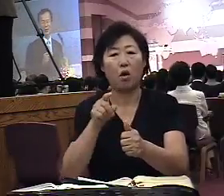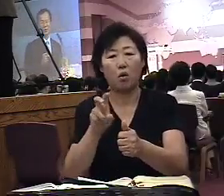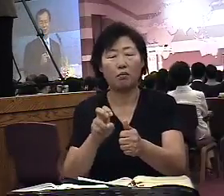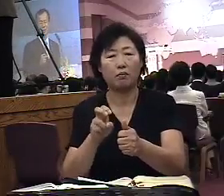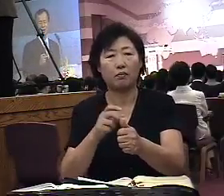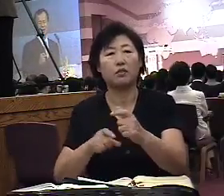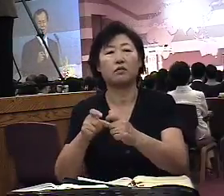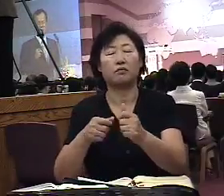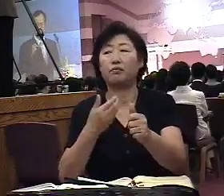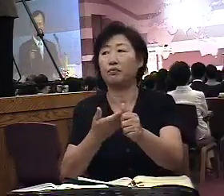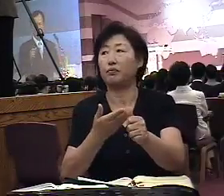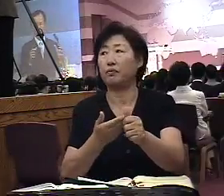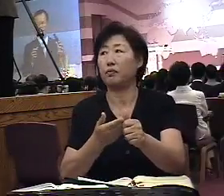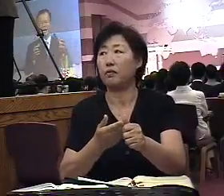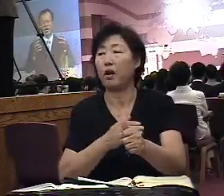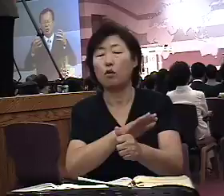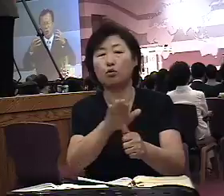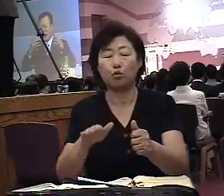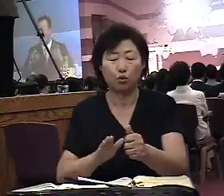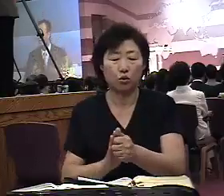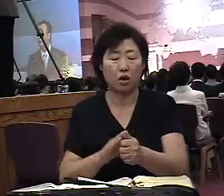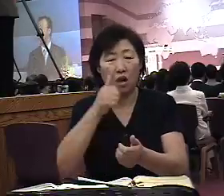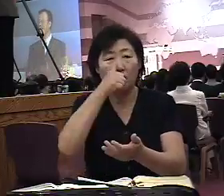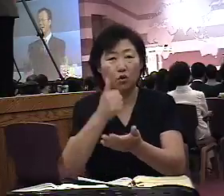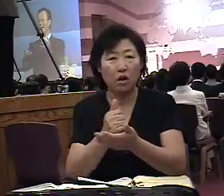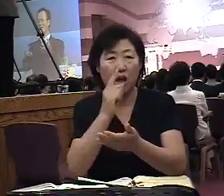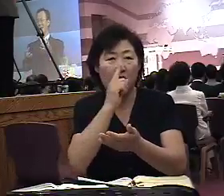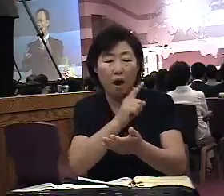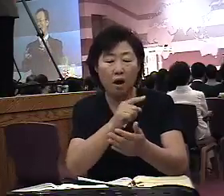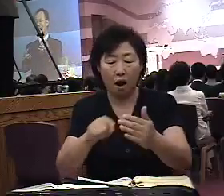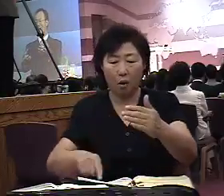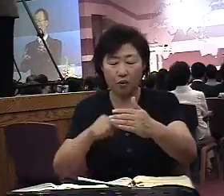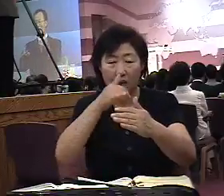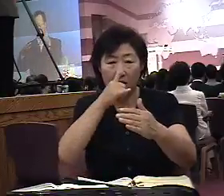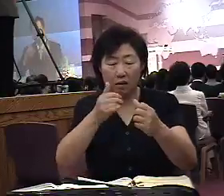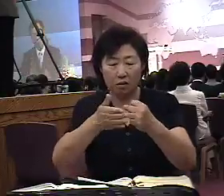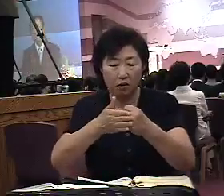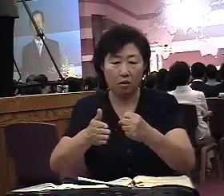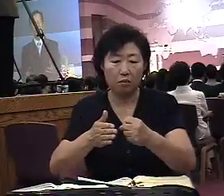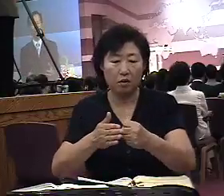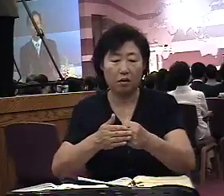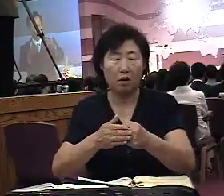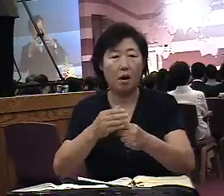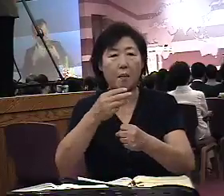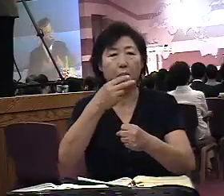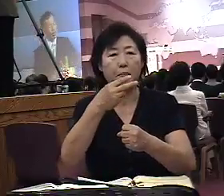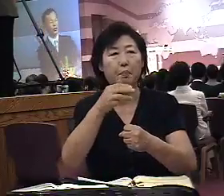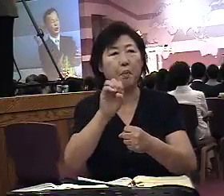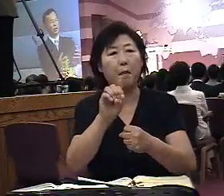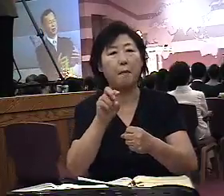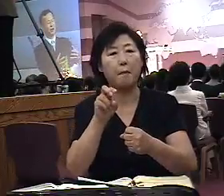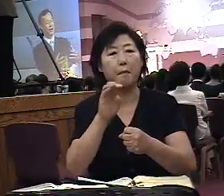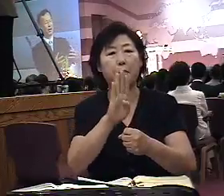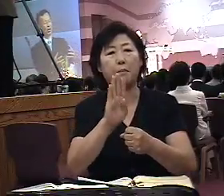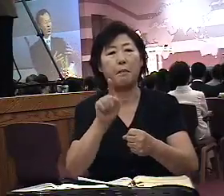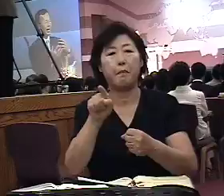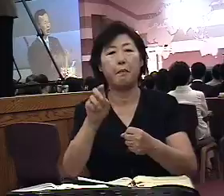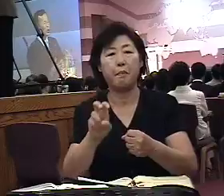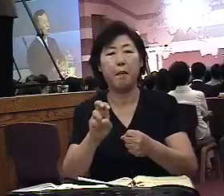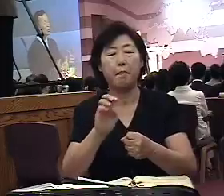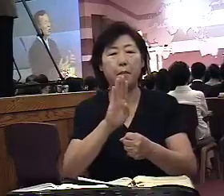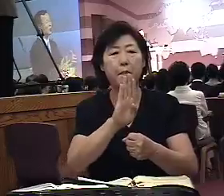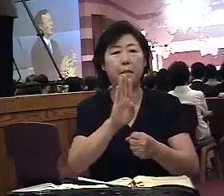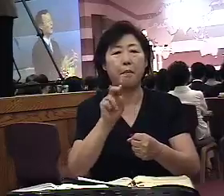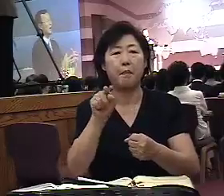범법함을 인하여서 우리가 죄악 가운데 있기 때문에 범법하기 때문에 트랜스그레션 때문에